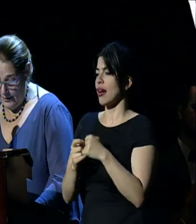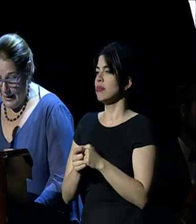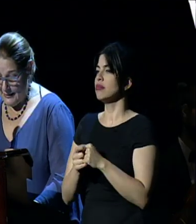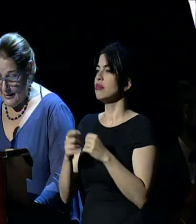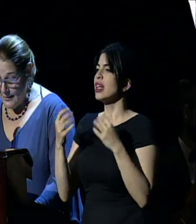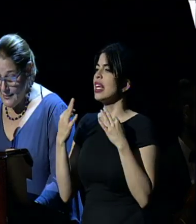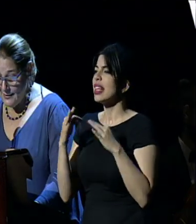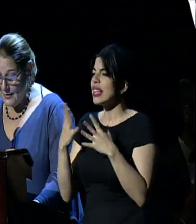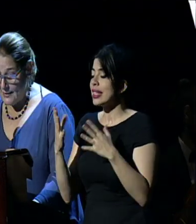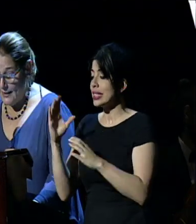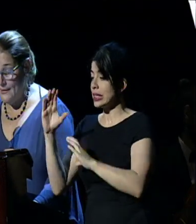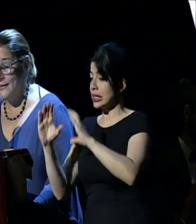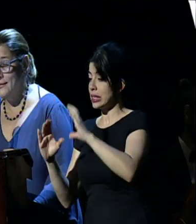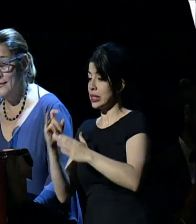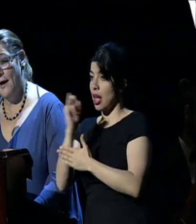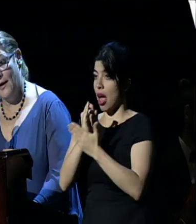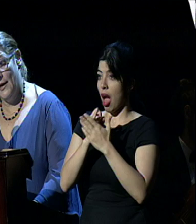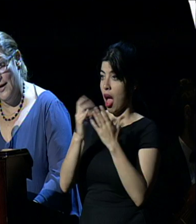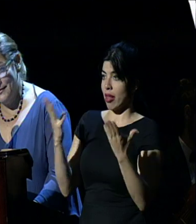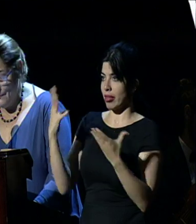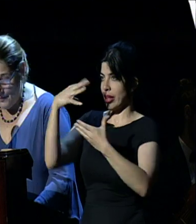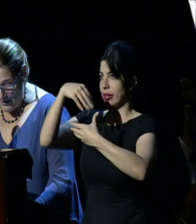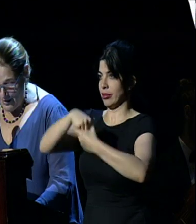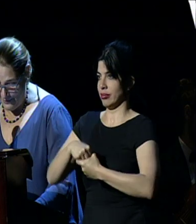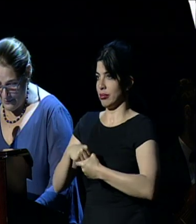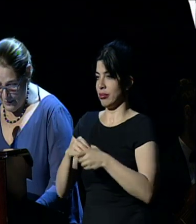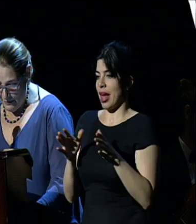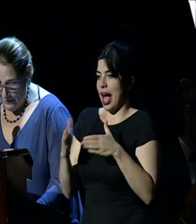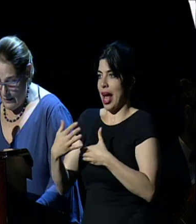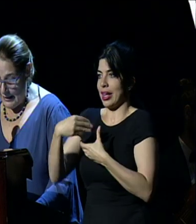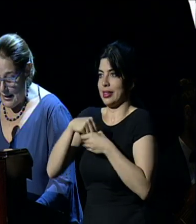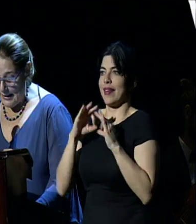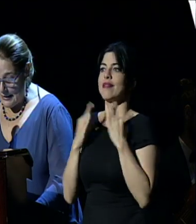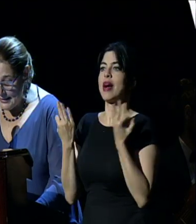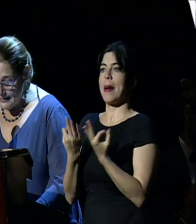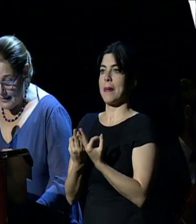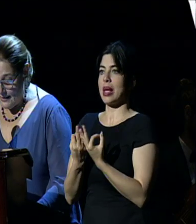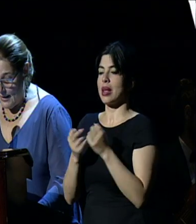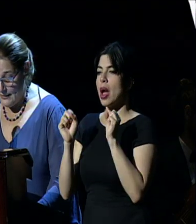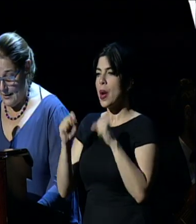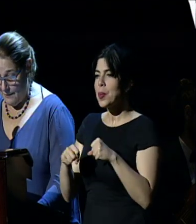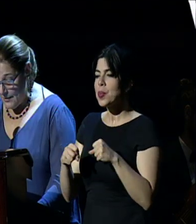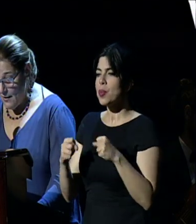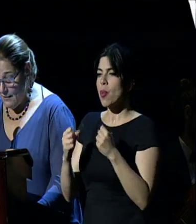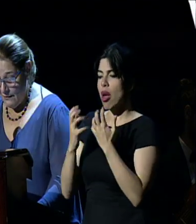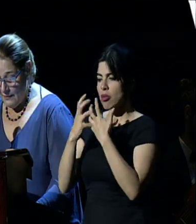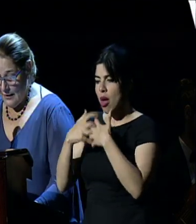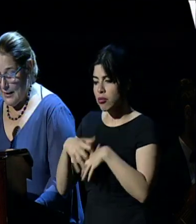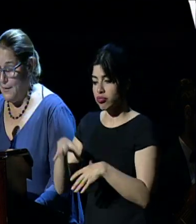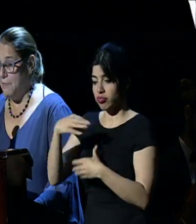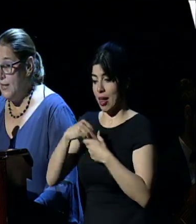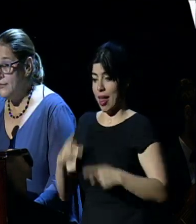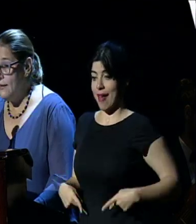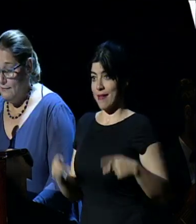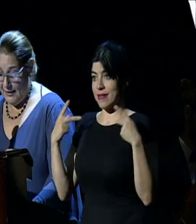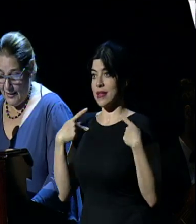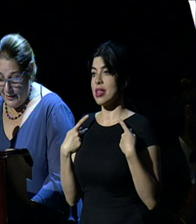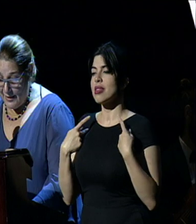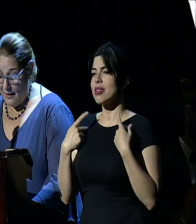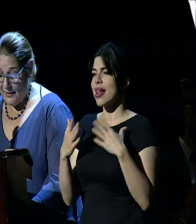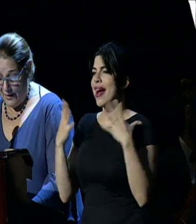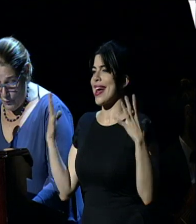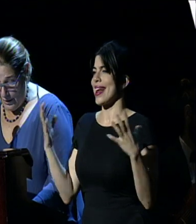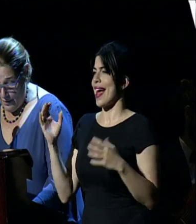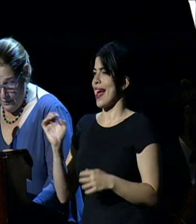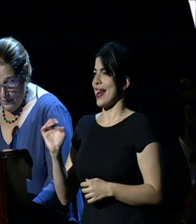integre las ciencias y las artes a la canasta familiar, que canalice hacia la vida la inmensa